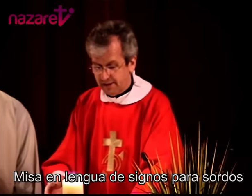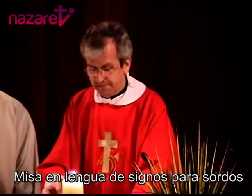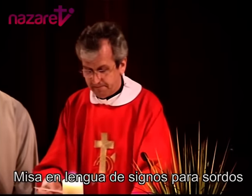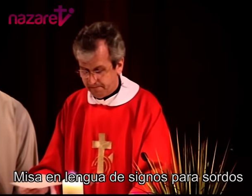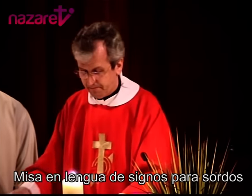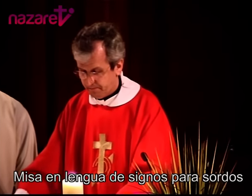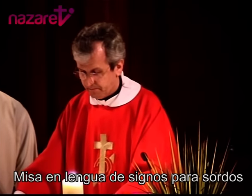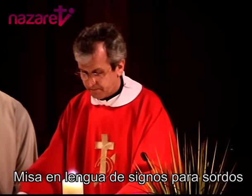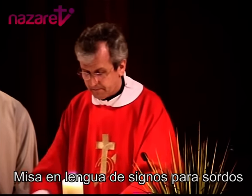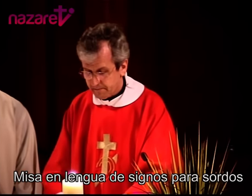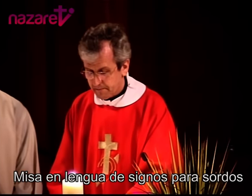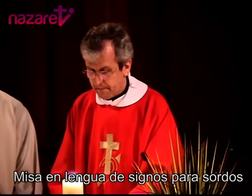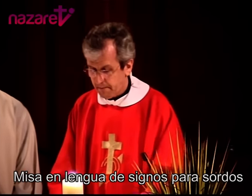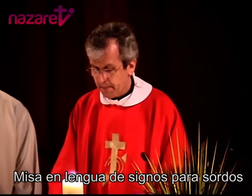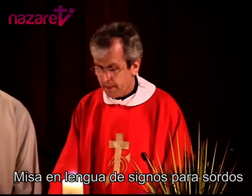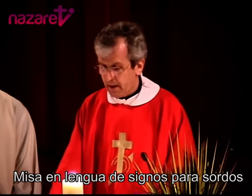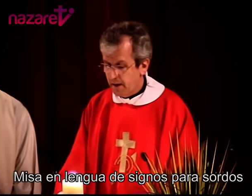alabanzas.